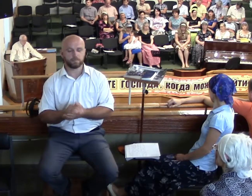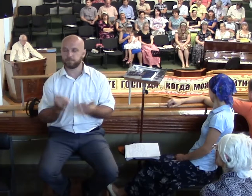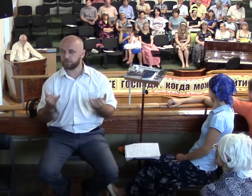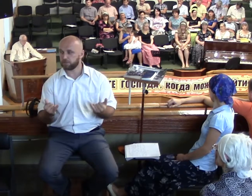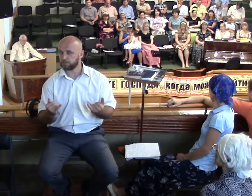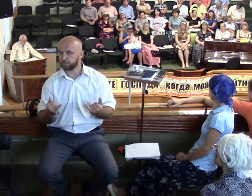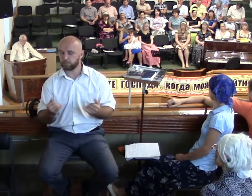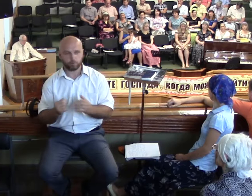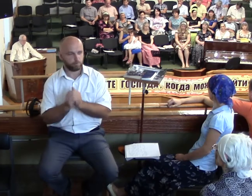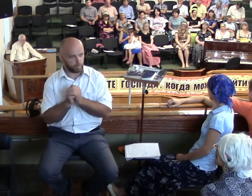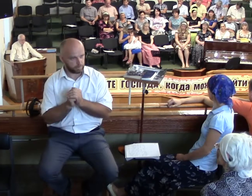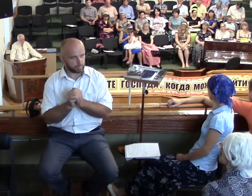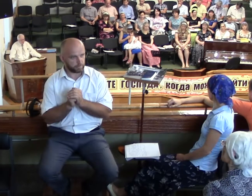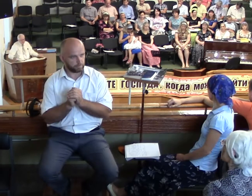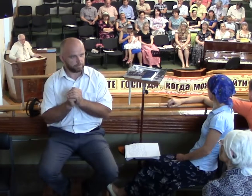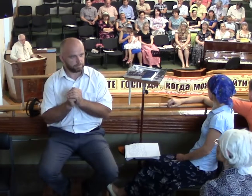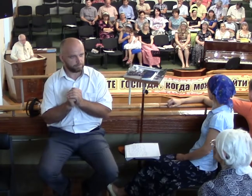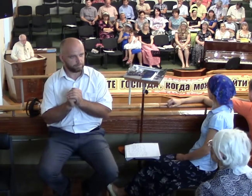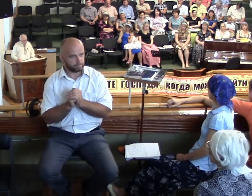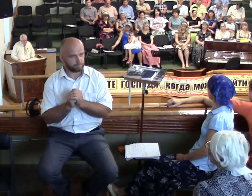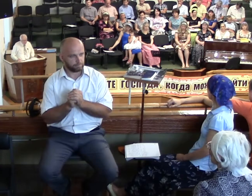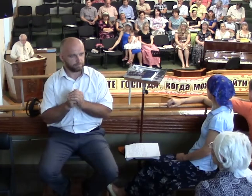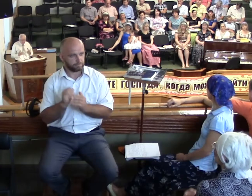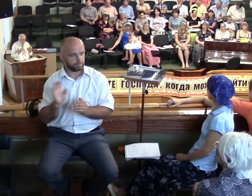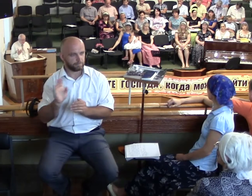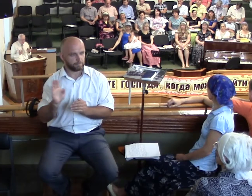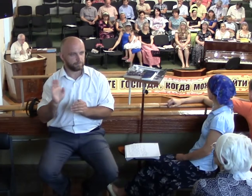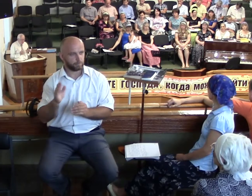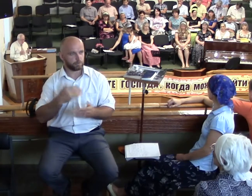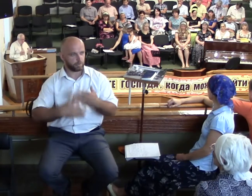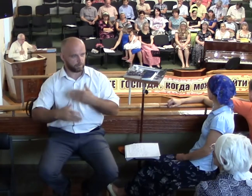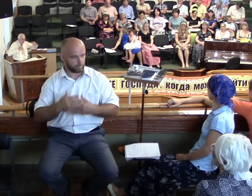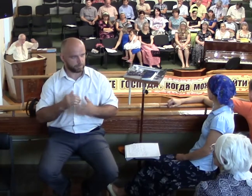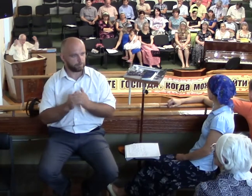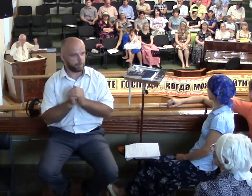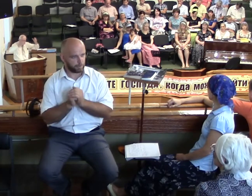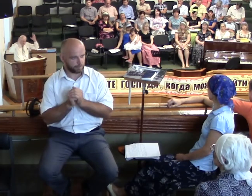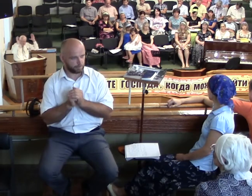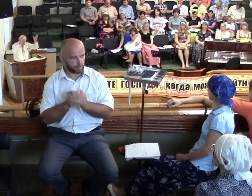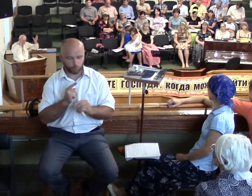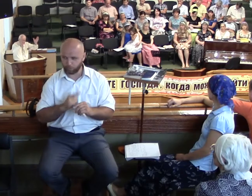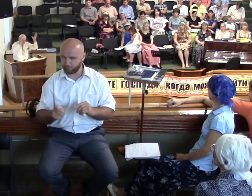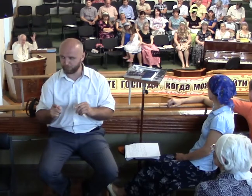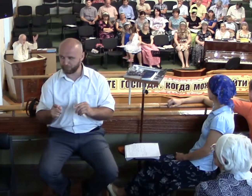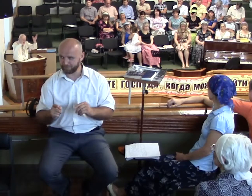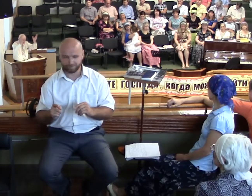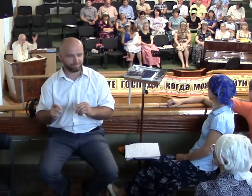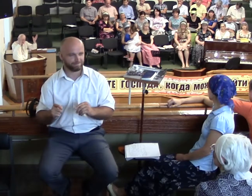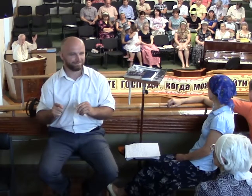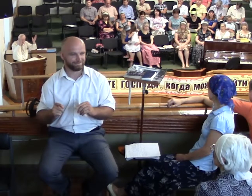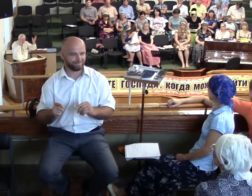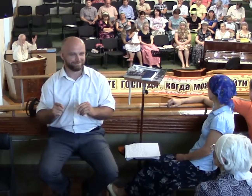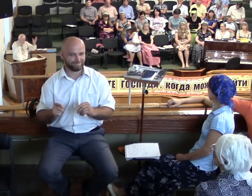сейчас молиться. Друзья, мы просто скажем Господи, помоги нам понимать. Мы уже Твои, мы освящены, мы Твои